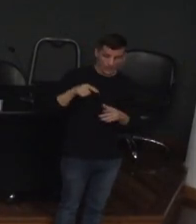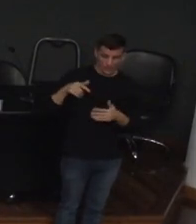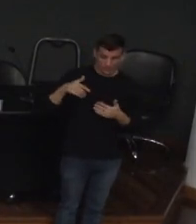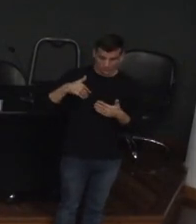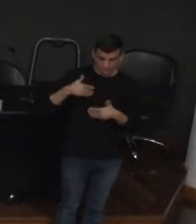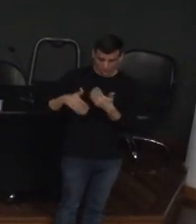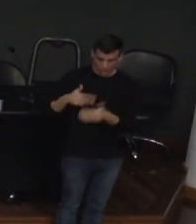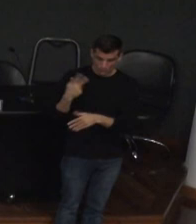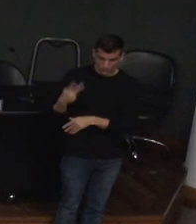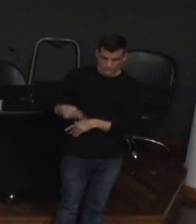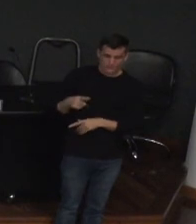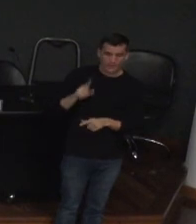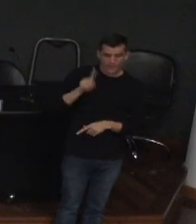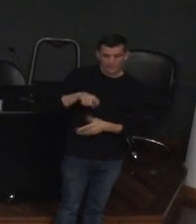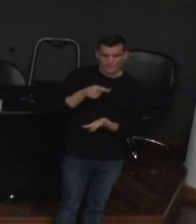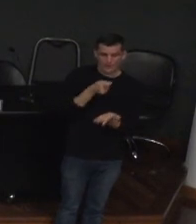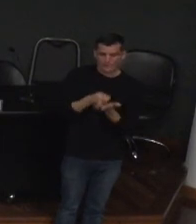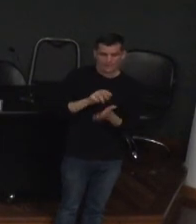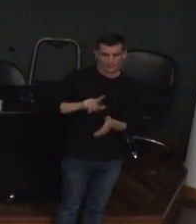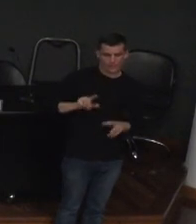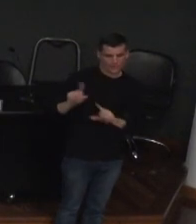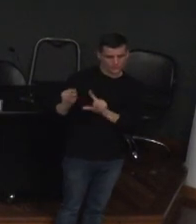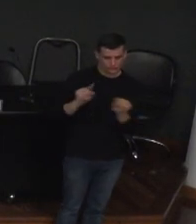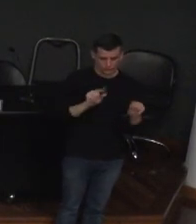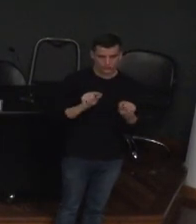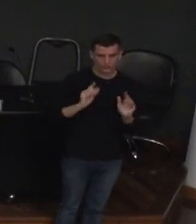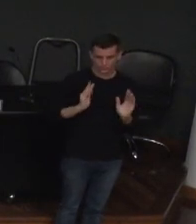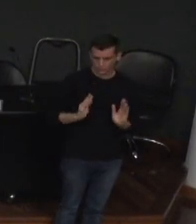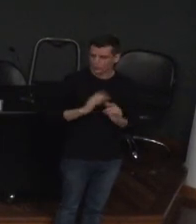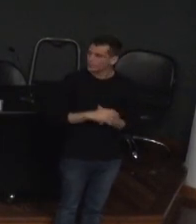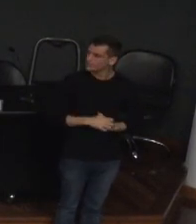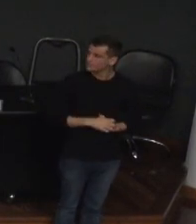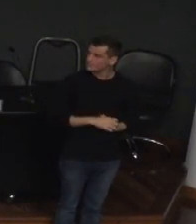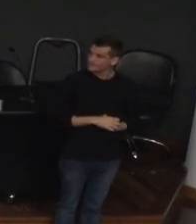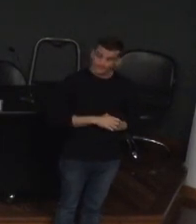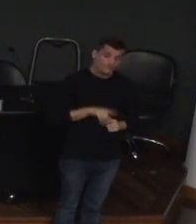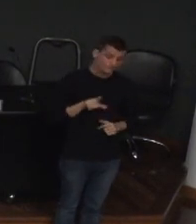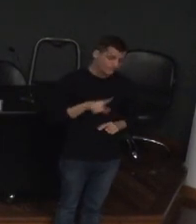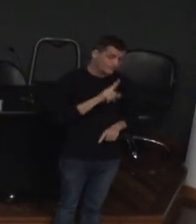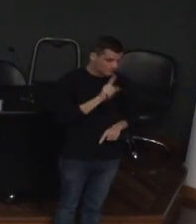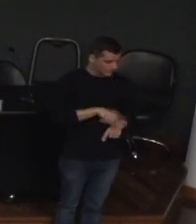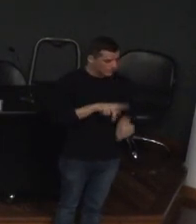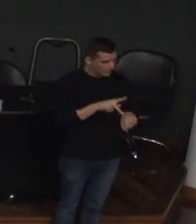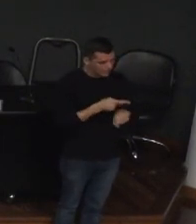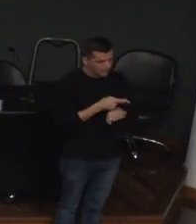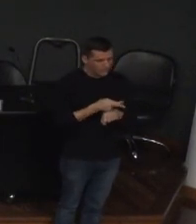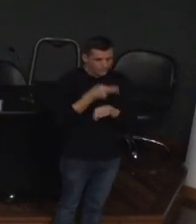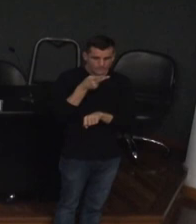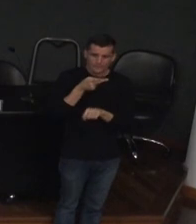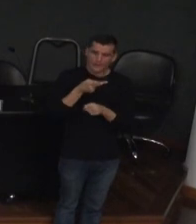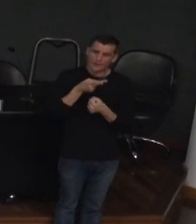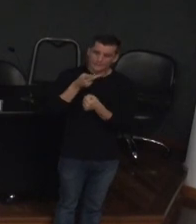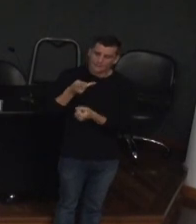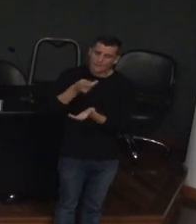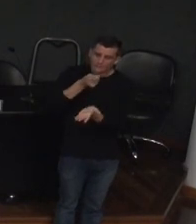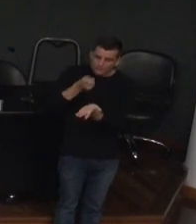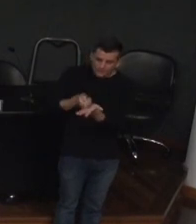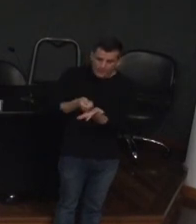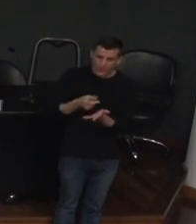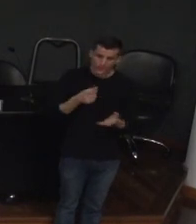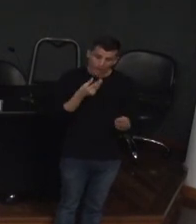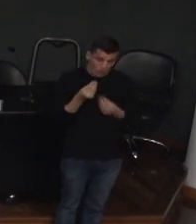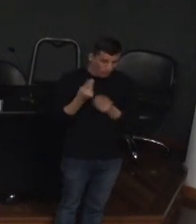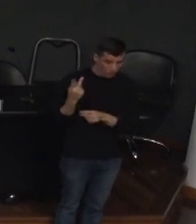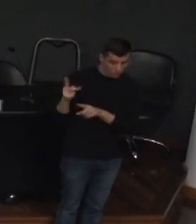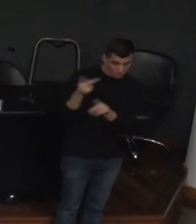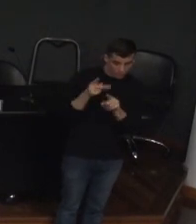Obrigado. E a descrição seria realmente o pagamento de premiação do vencedor do concurso com a coleta de conjunto de dados pessoais